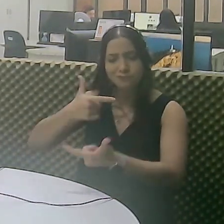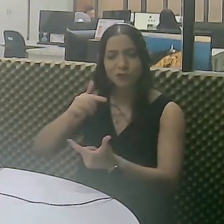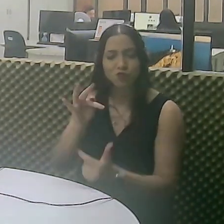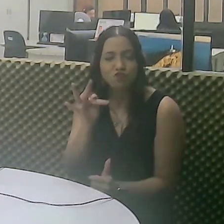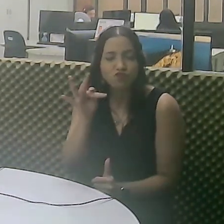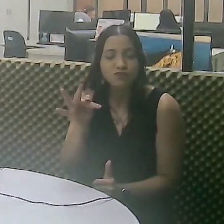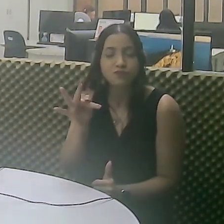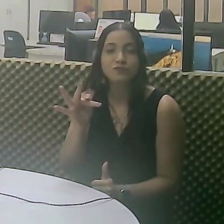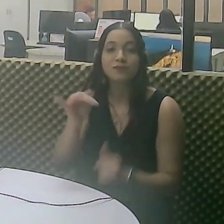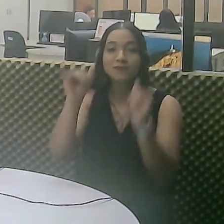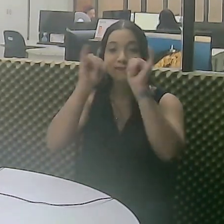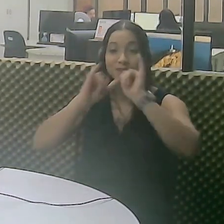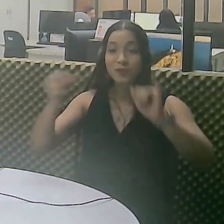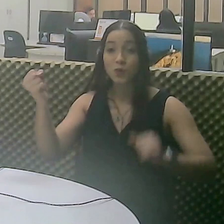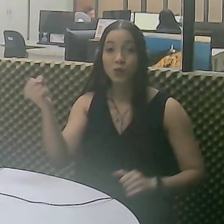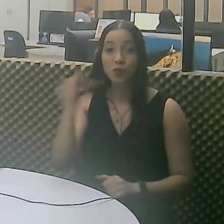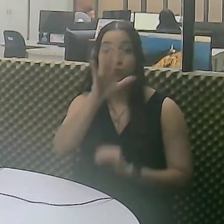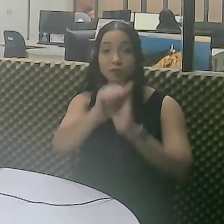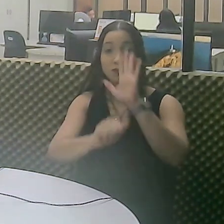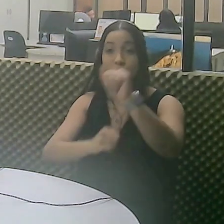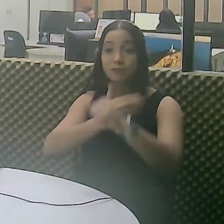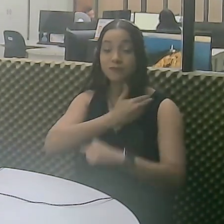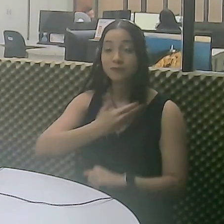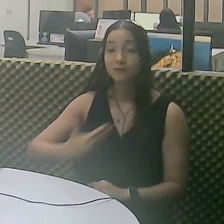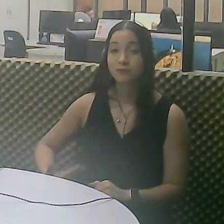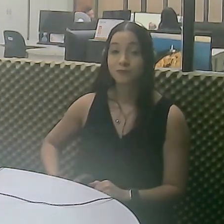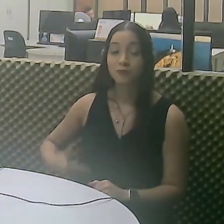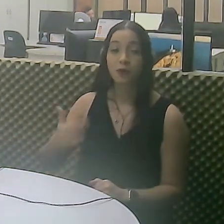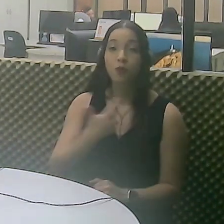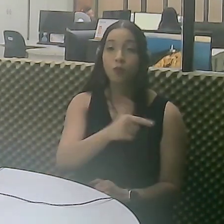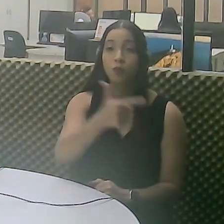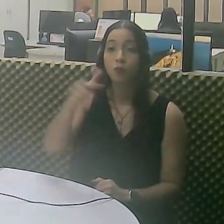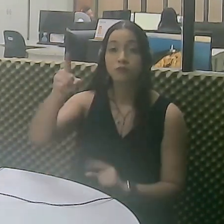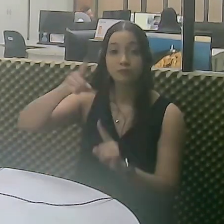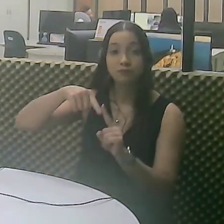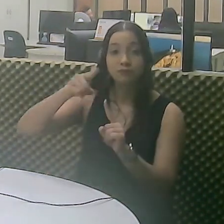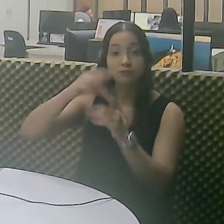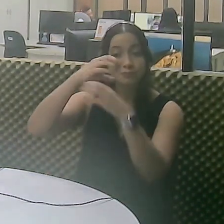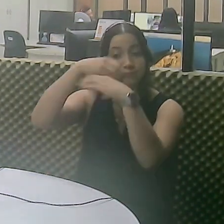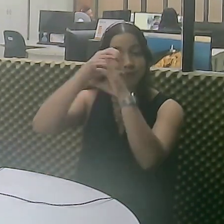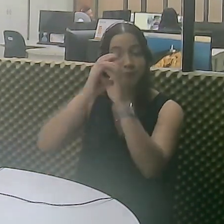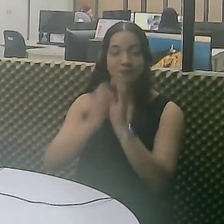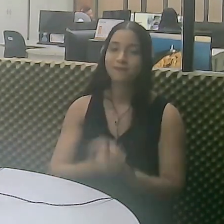breve sejam anunciadas novas chamadas públicas para outros tipos de exames.